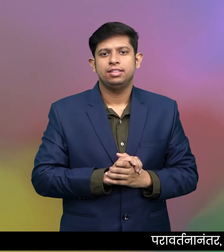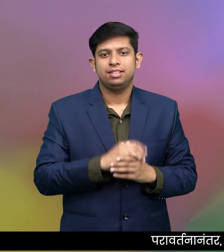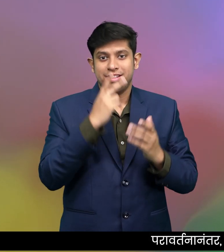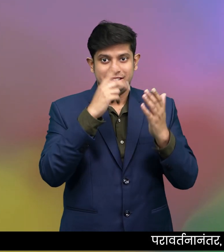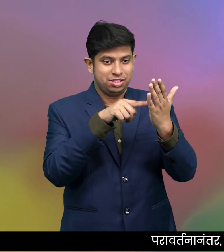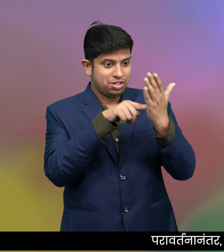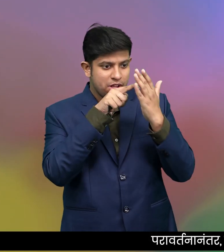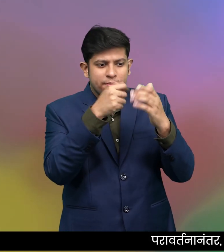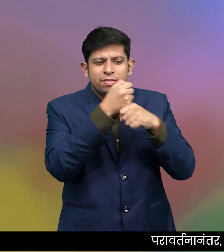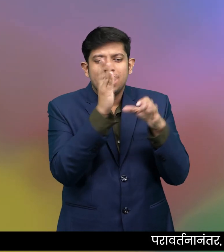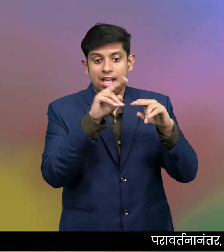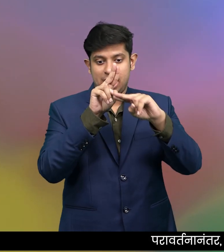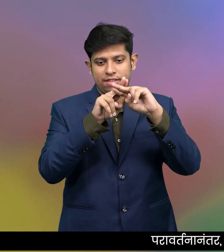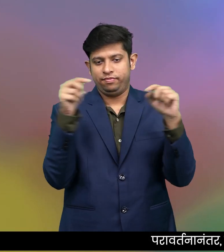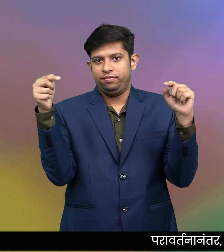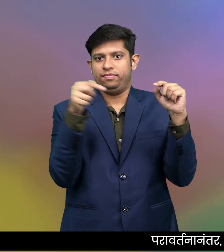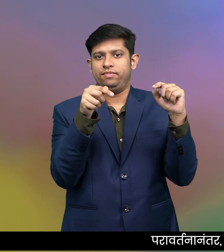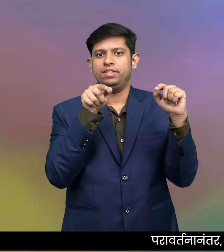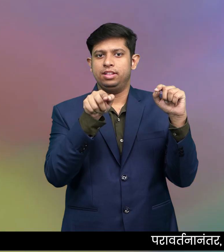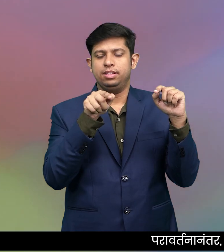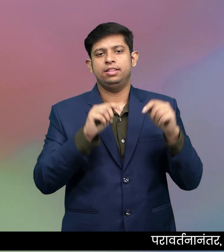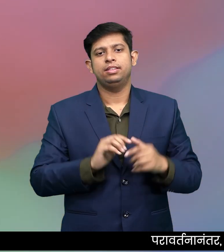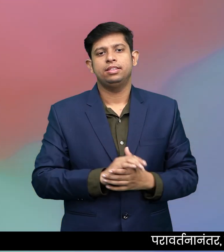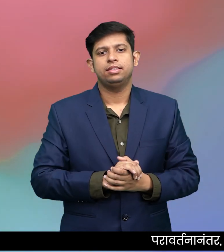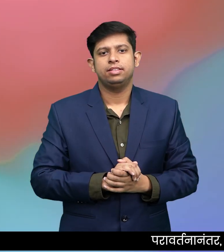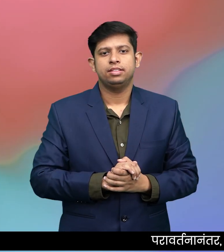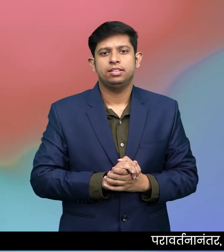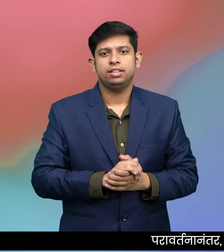the image परावर्तनानंतर will form प्रतिमा at त्या F. बिंदूवर तयार होते.